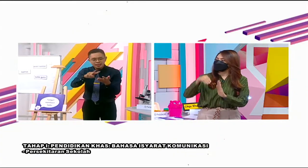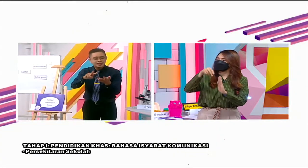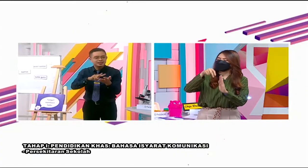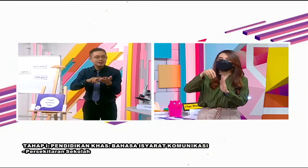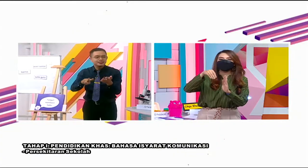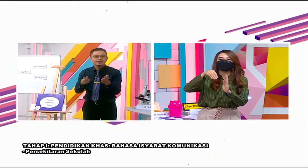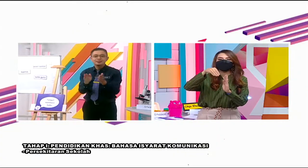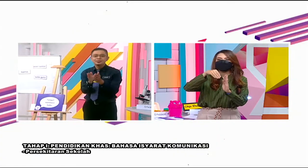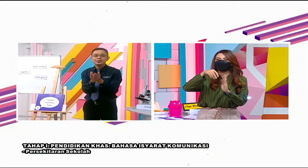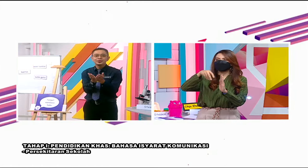membaca buku.